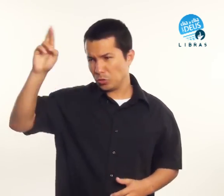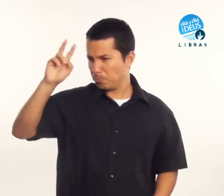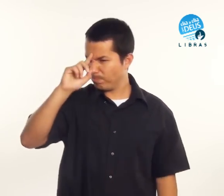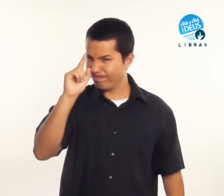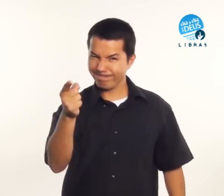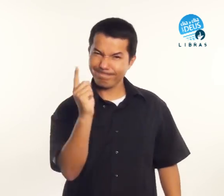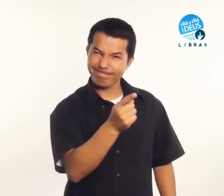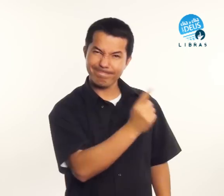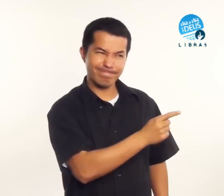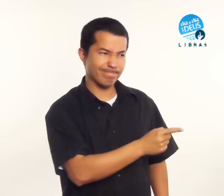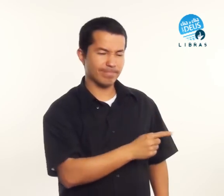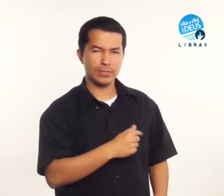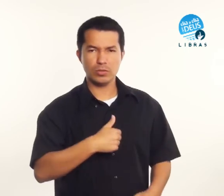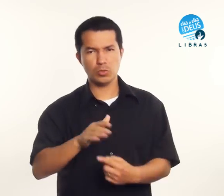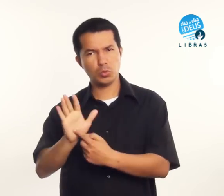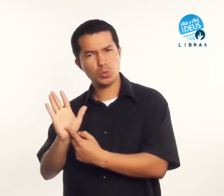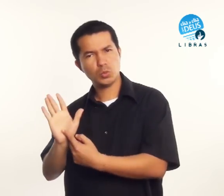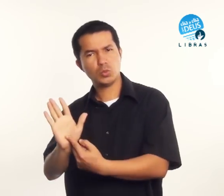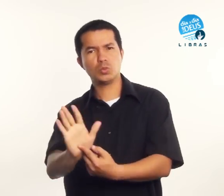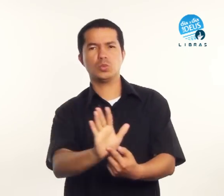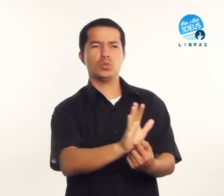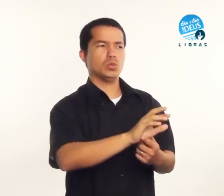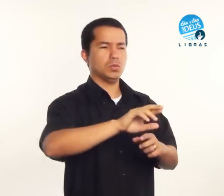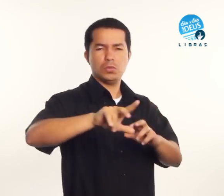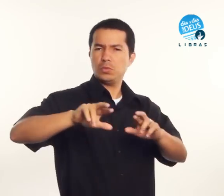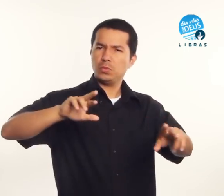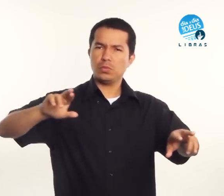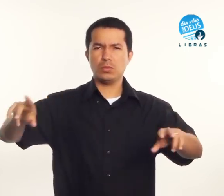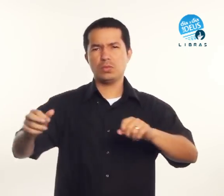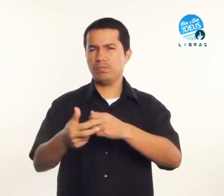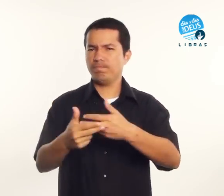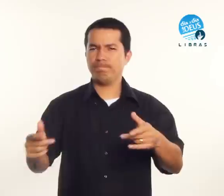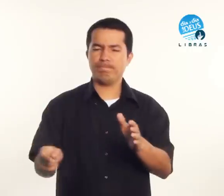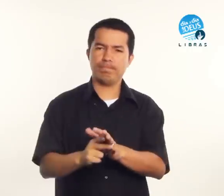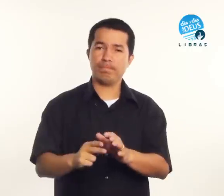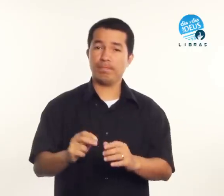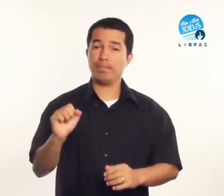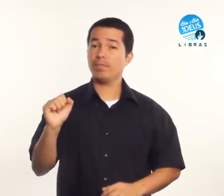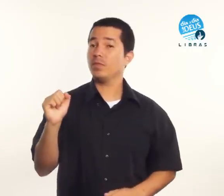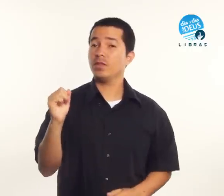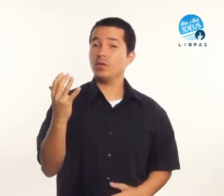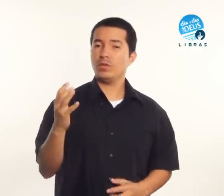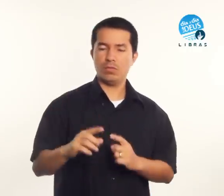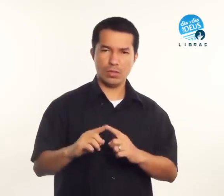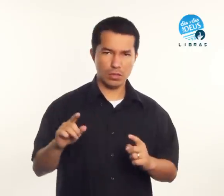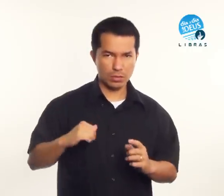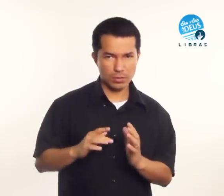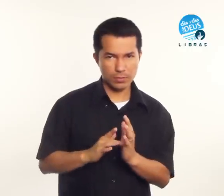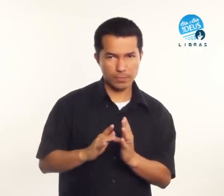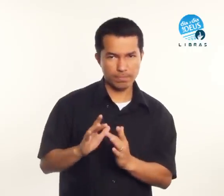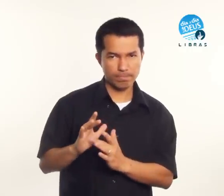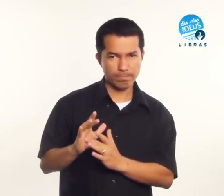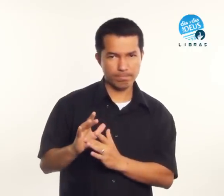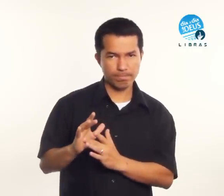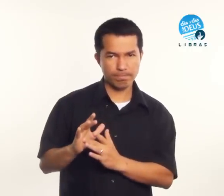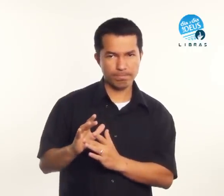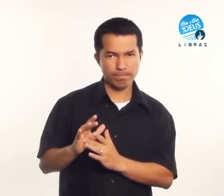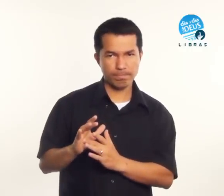de aparecer e acontecer. E aí o inimigo entra e faz confusão na